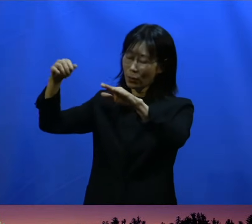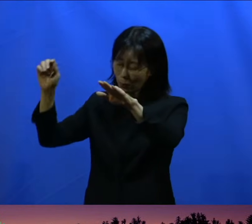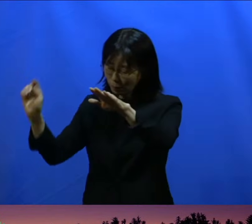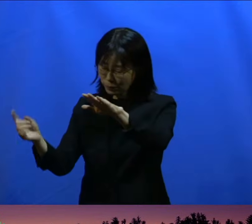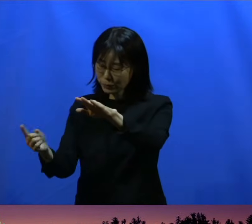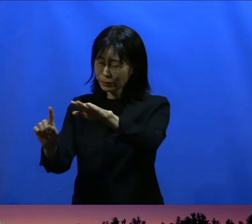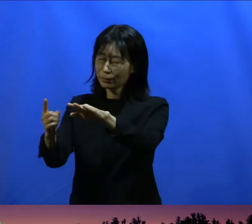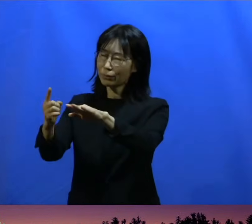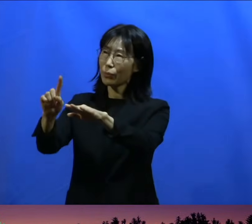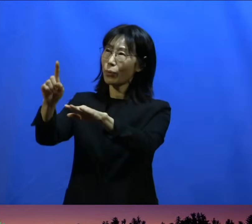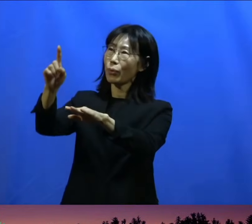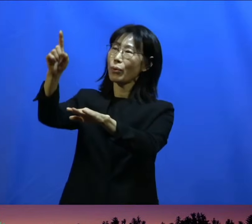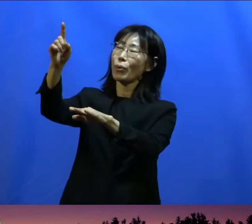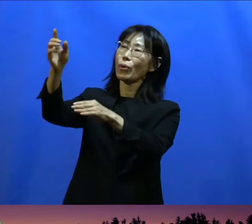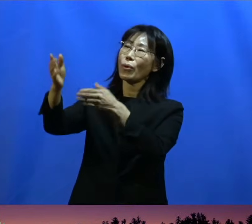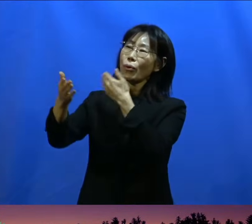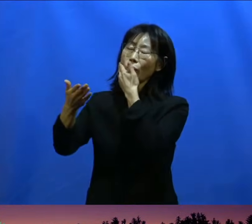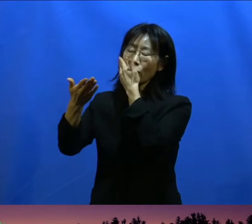주께서 높은